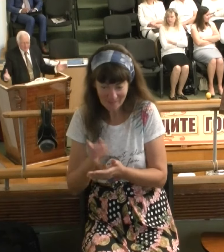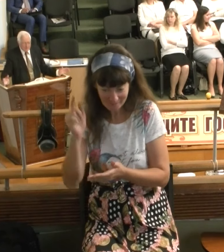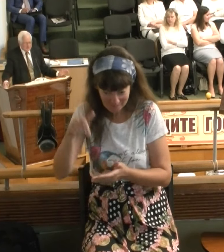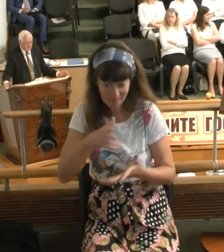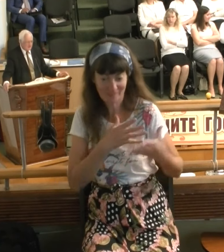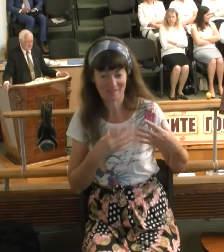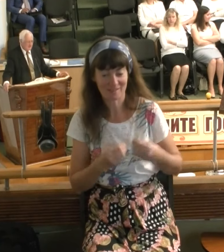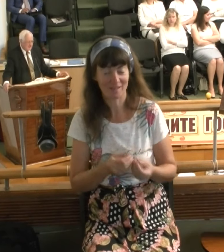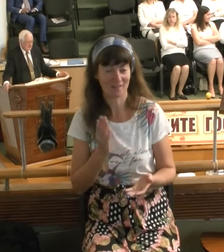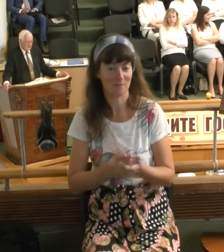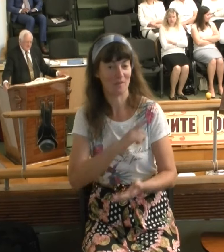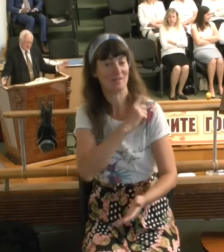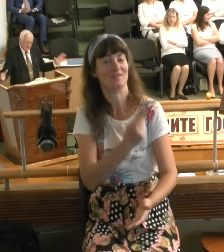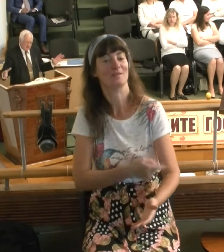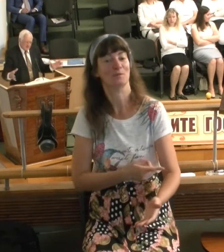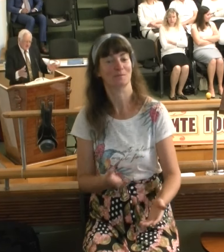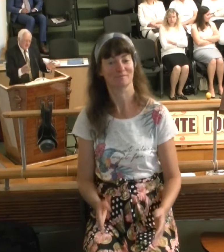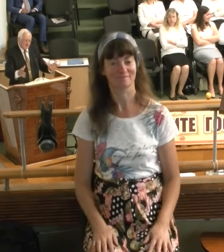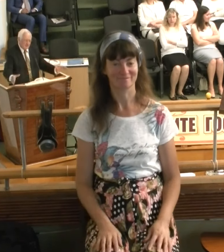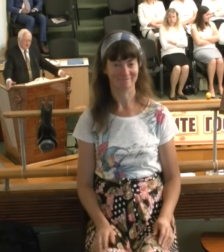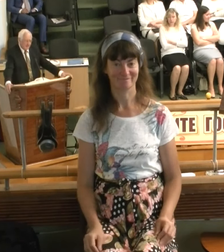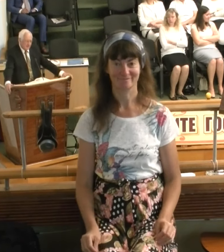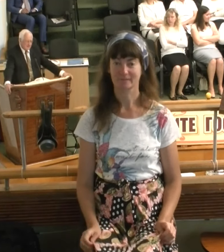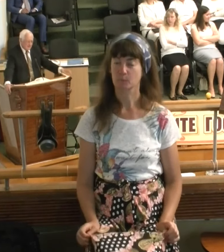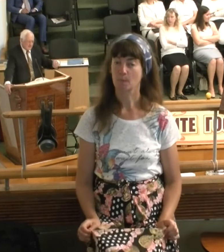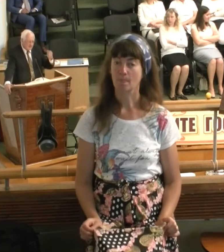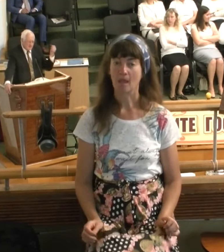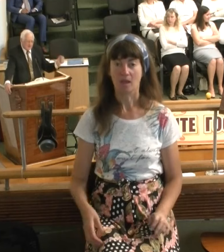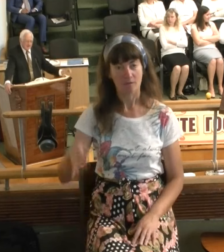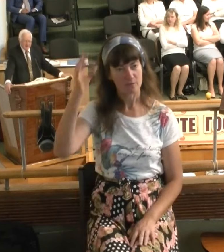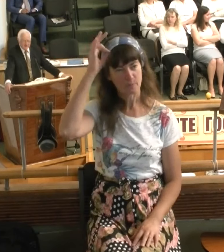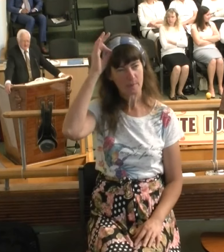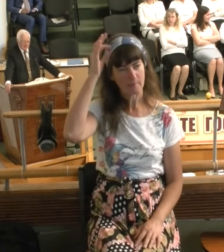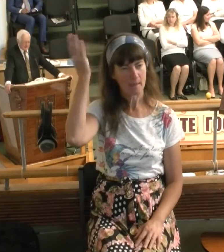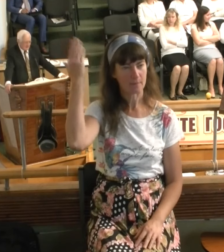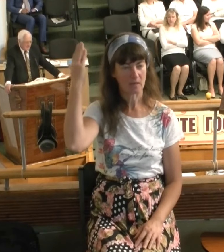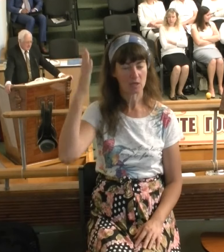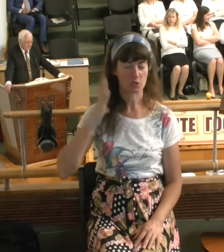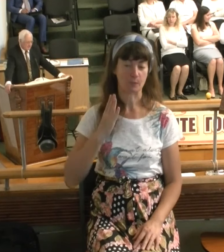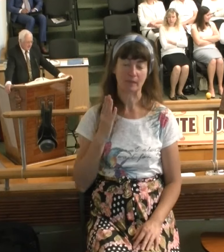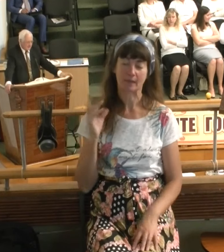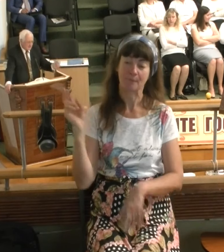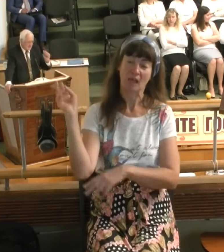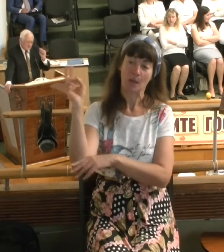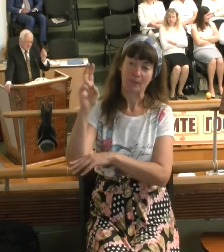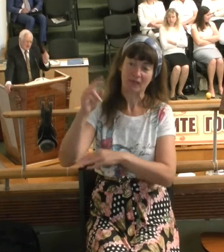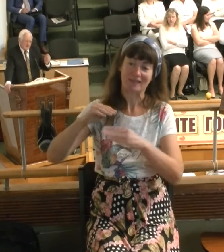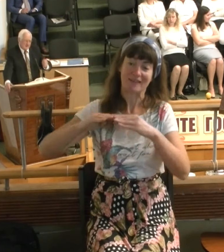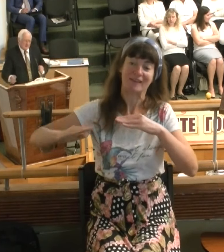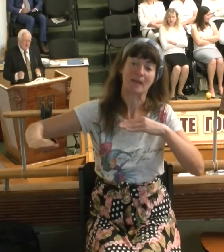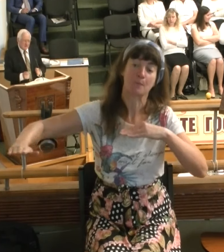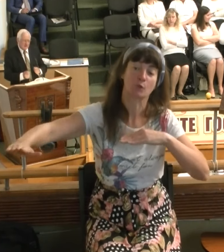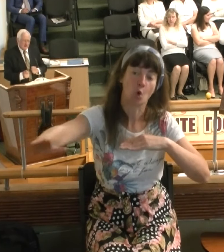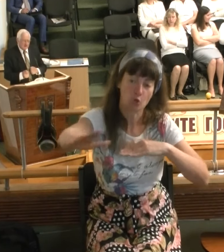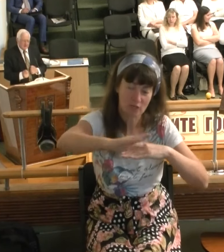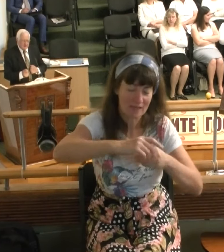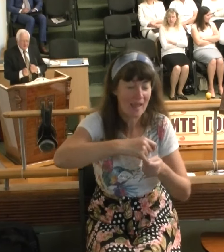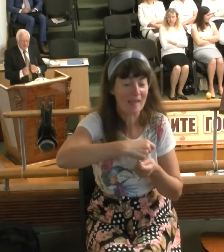стадионы, на площади, знаете, мы раздавали пригласительные, и когда даем